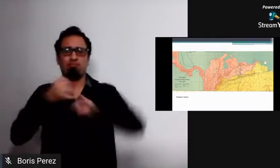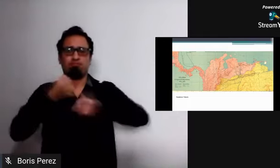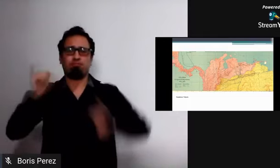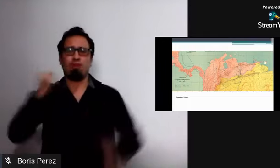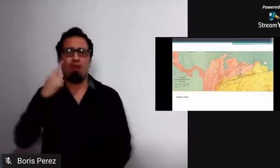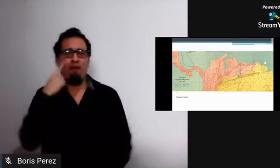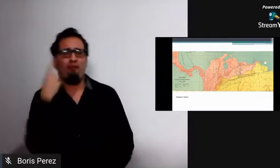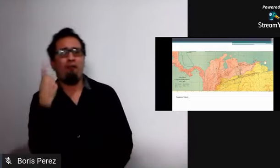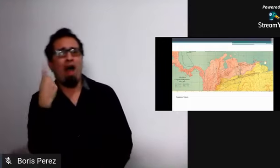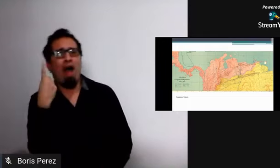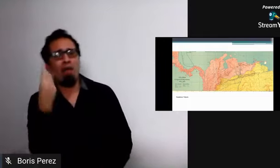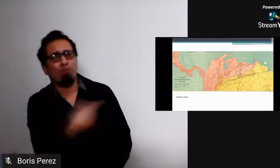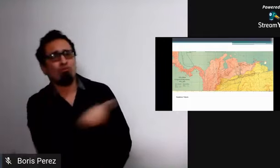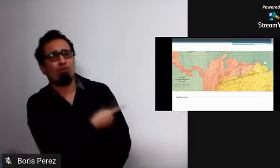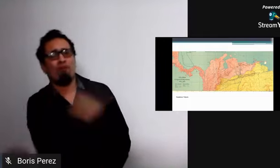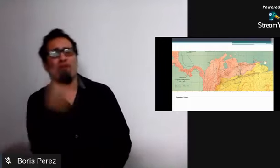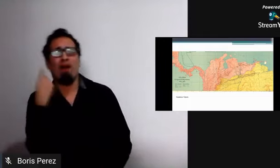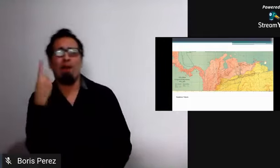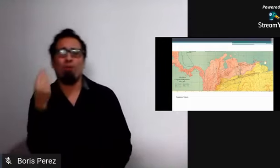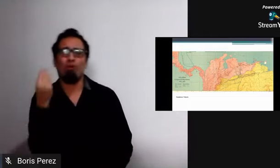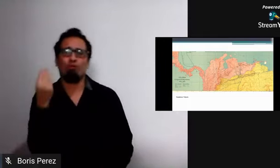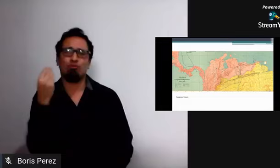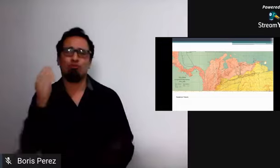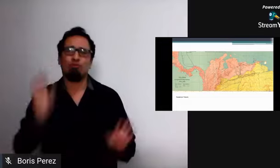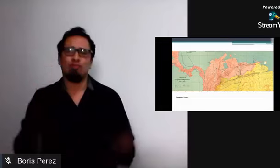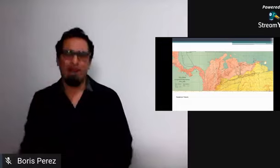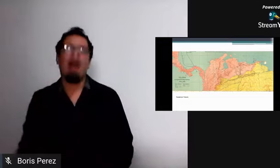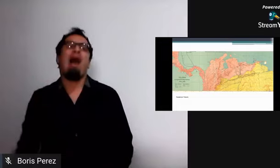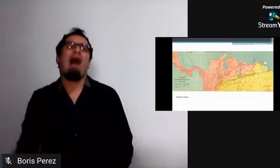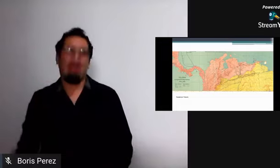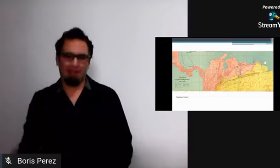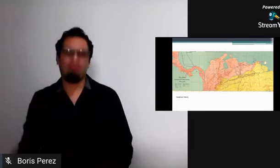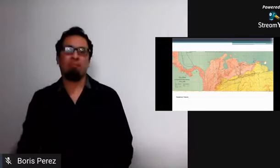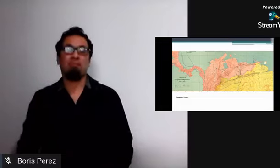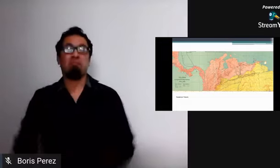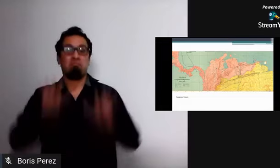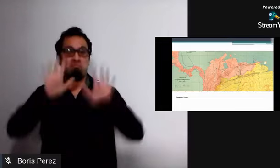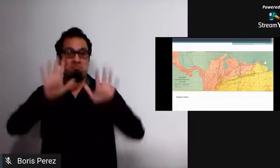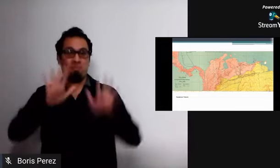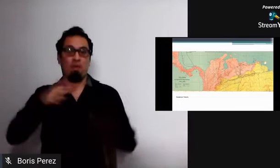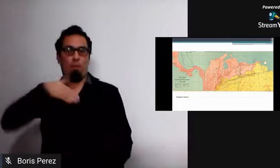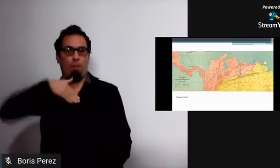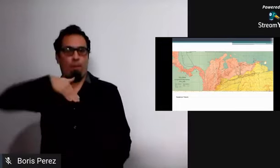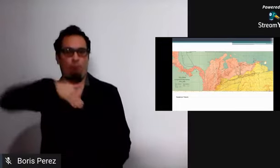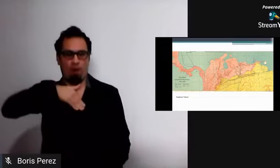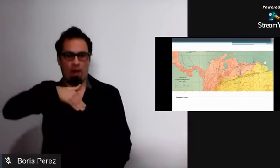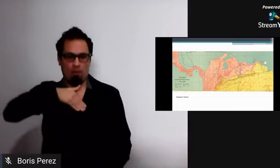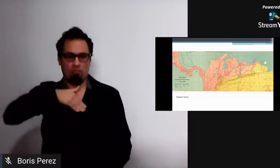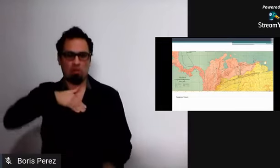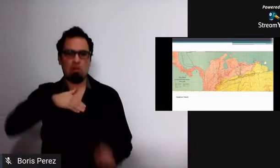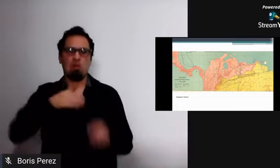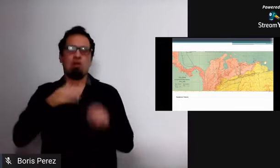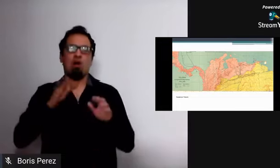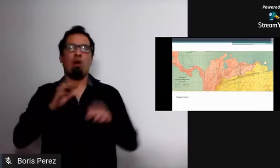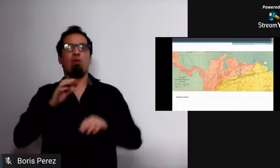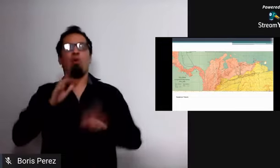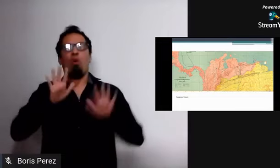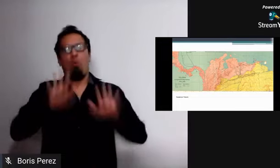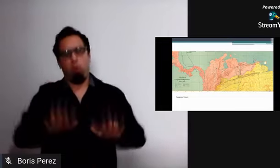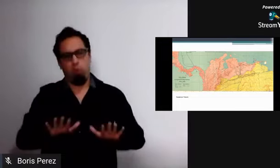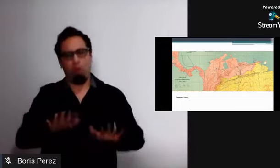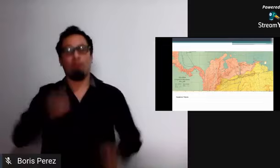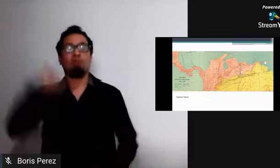completo de la corona española. Vemos que todavía aún falta mucho territorio por volver